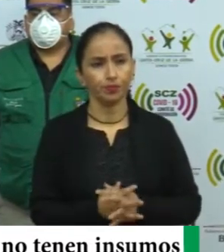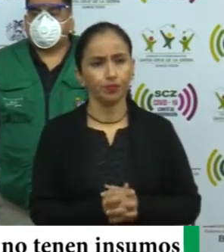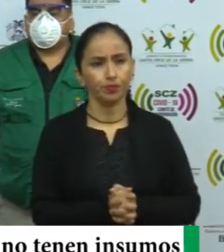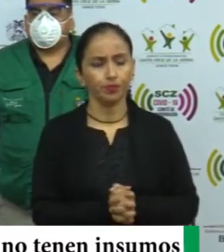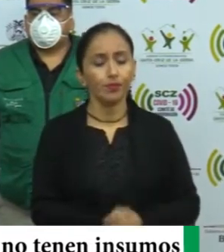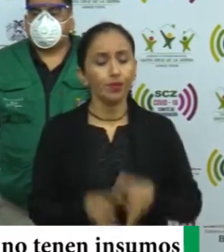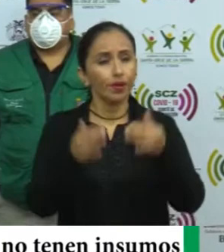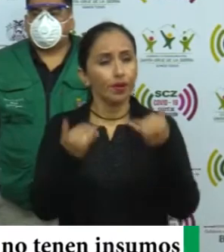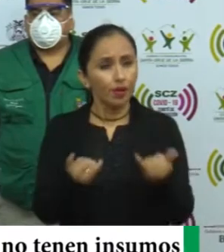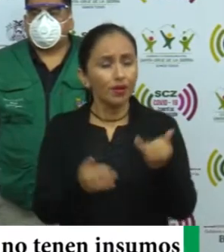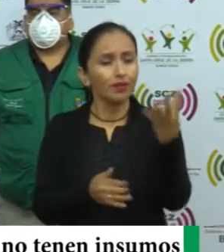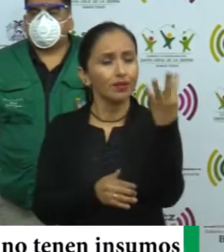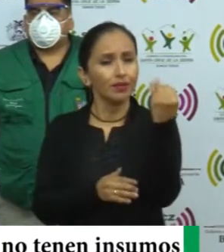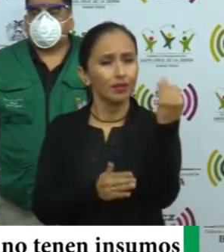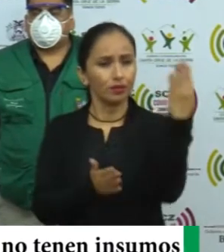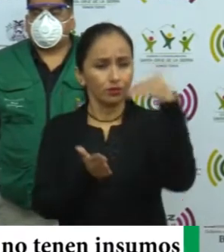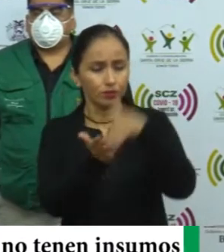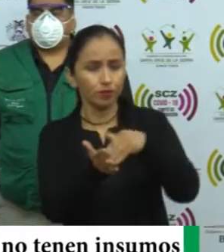Tenemos actualmente